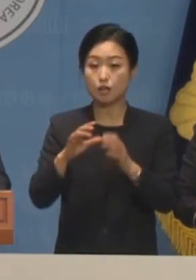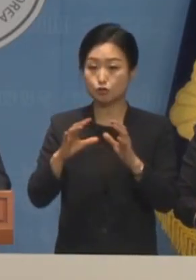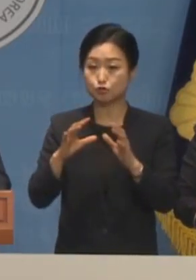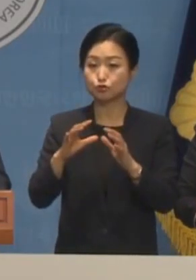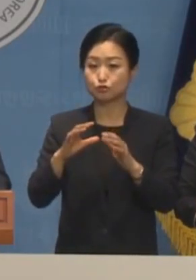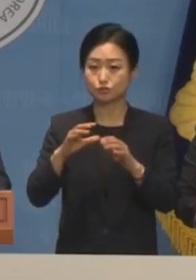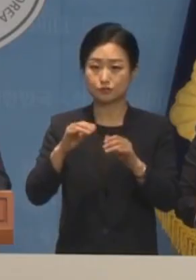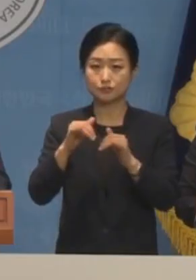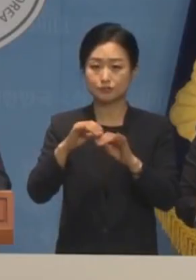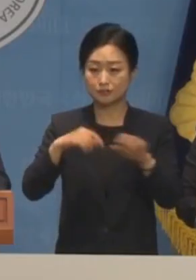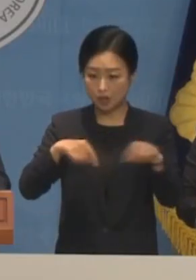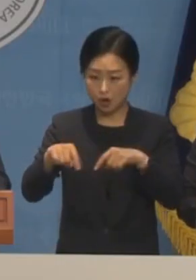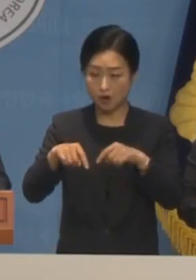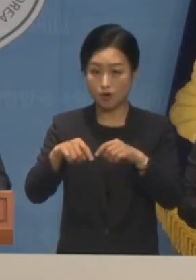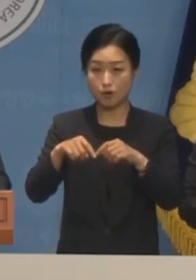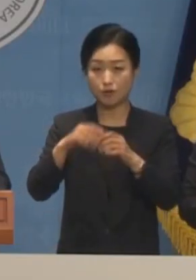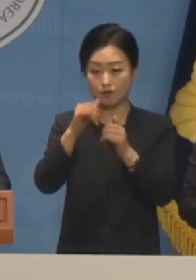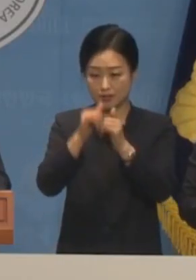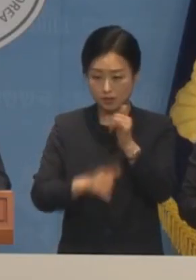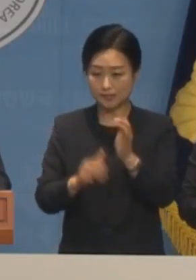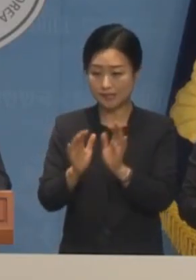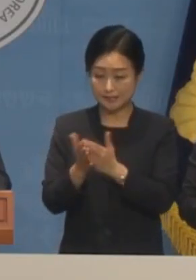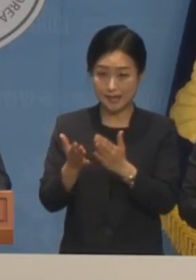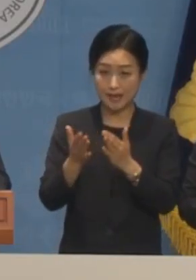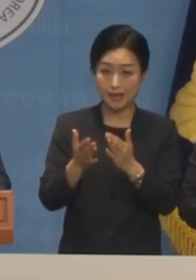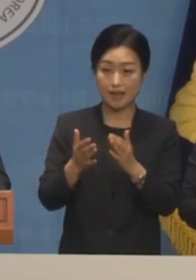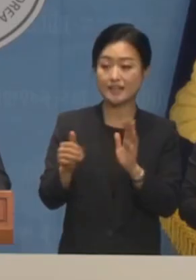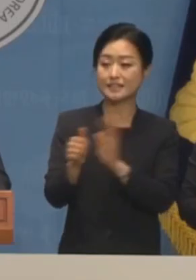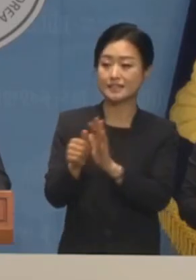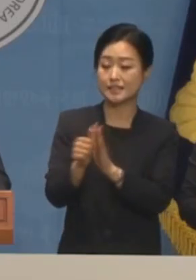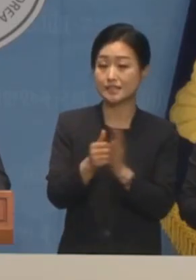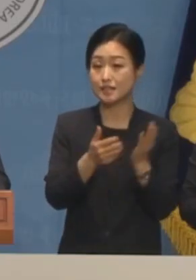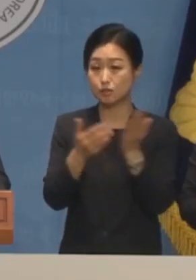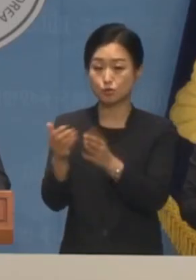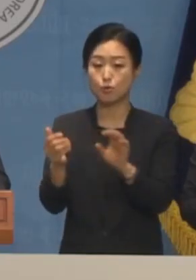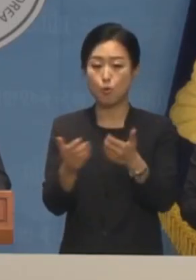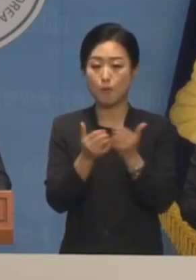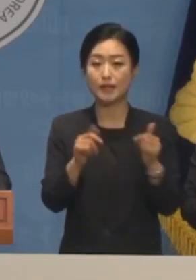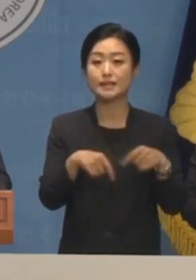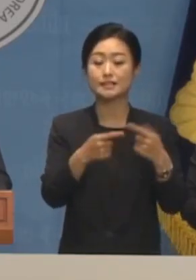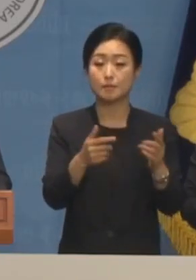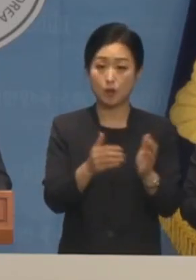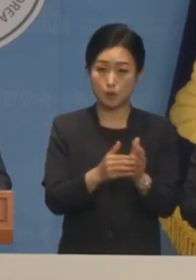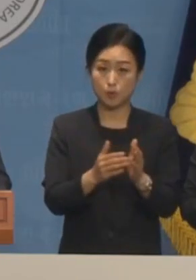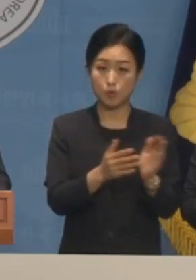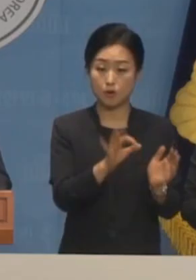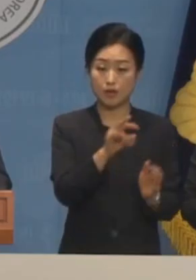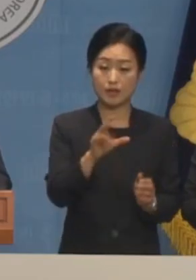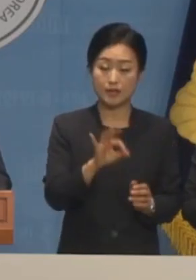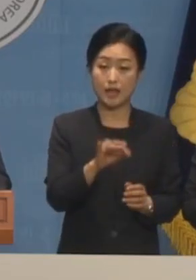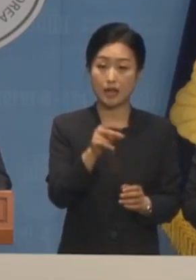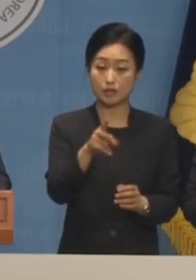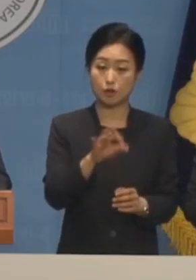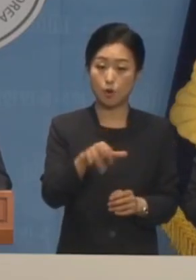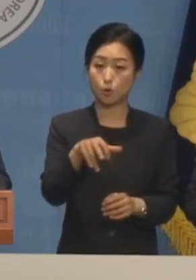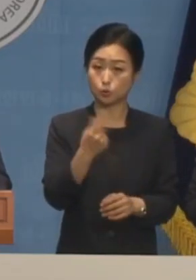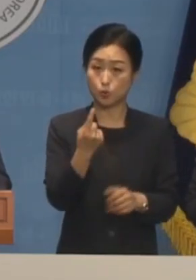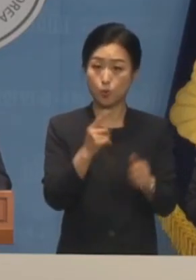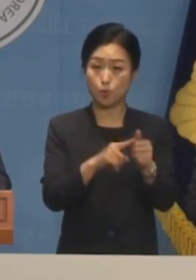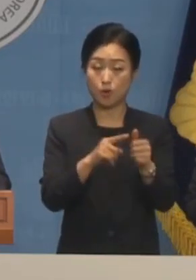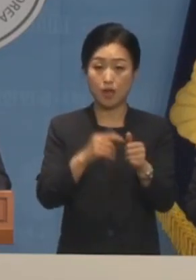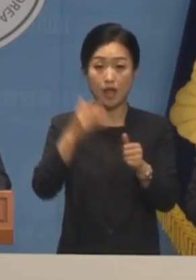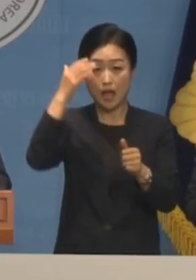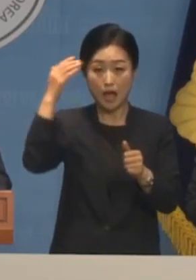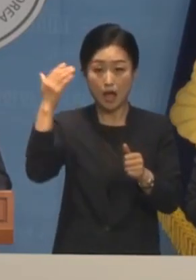올바른 교과서를 지지하는 지식인 인 참여했 양영조 한국